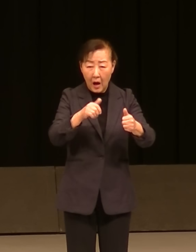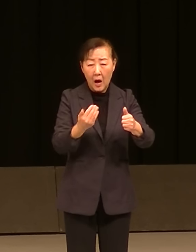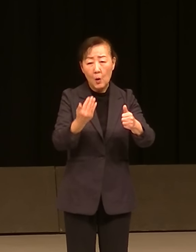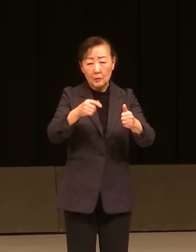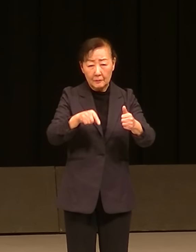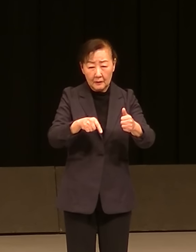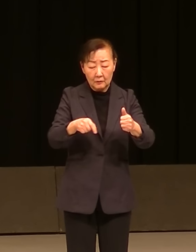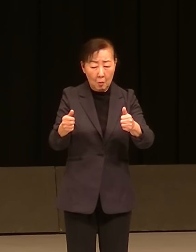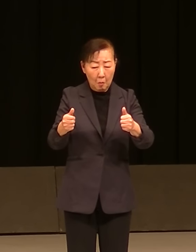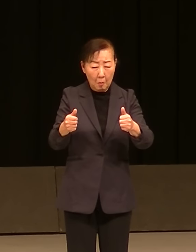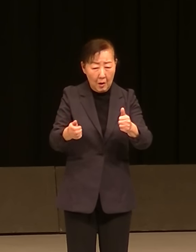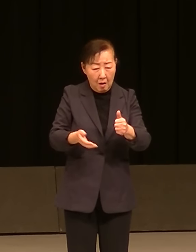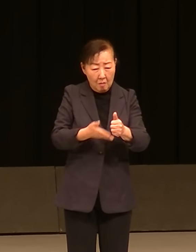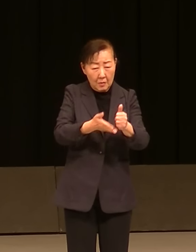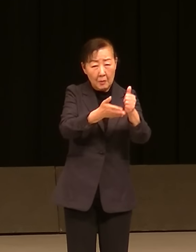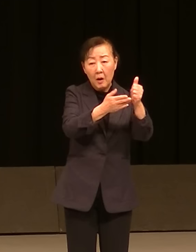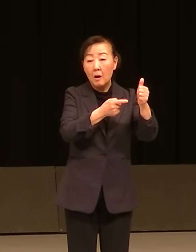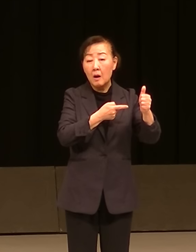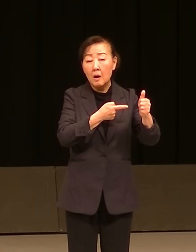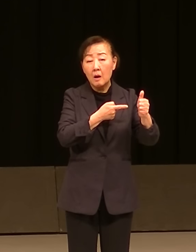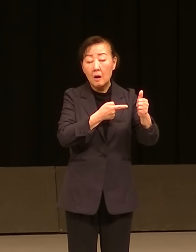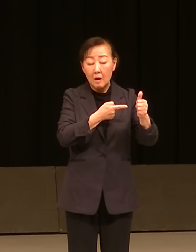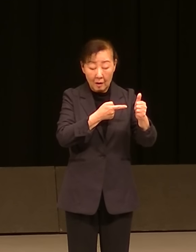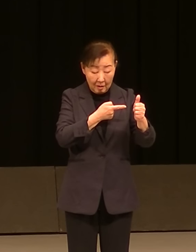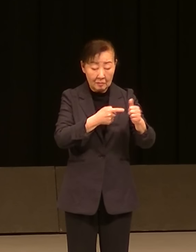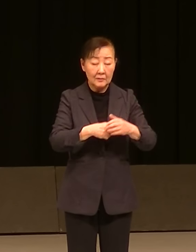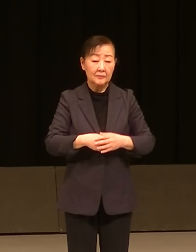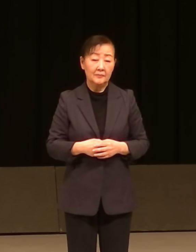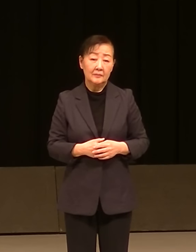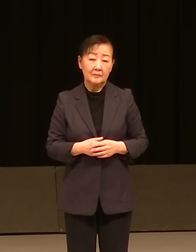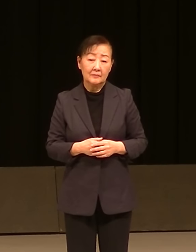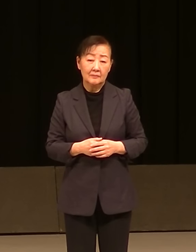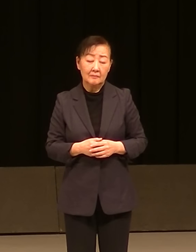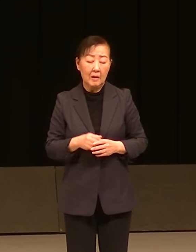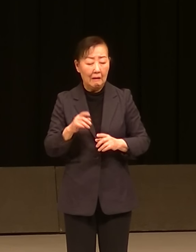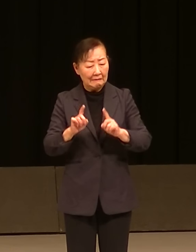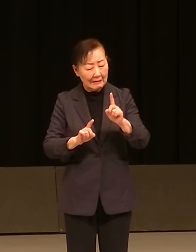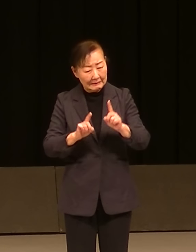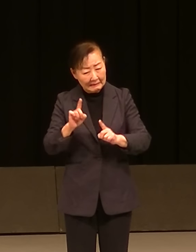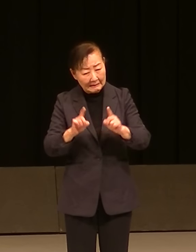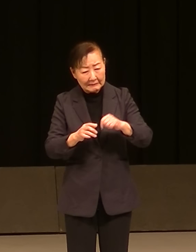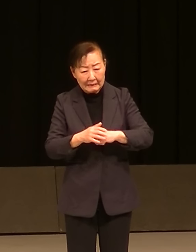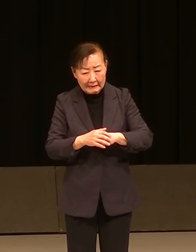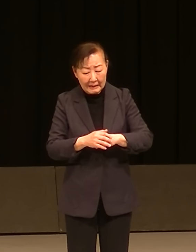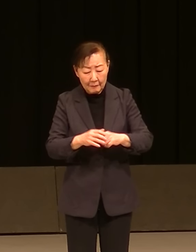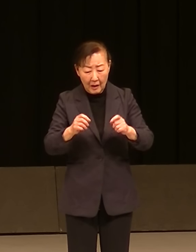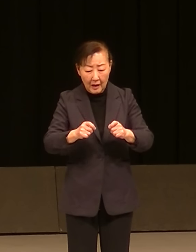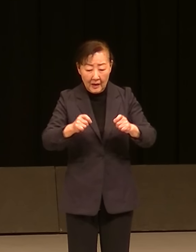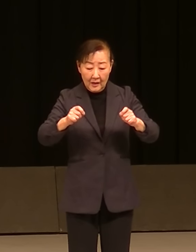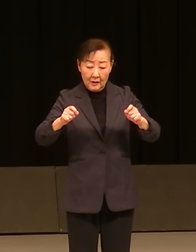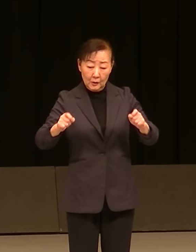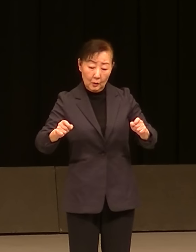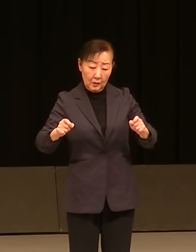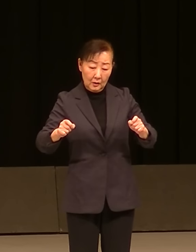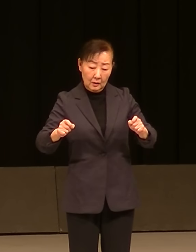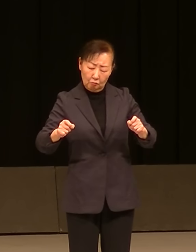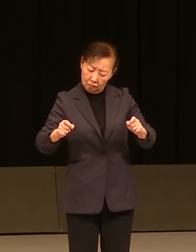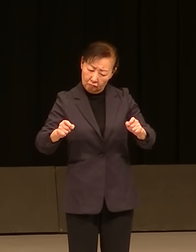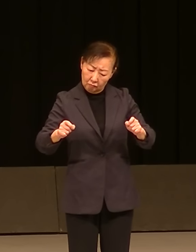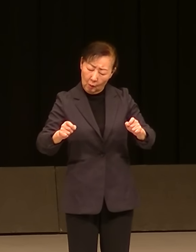省が押し上げていたということがありますし、まあ、何かにつけてちょっと距離を置こうとしているような感じ